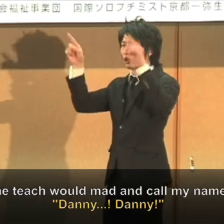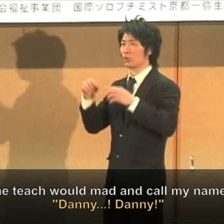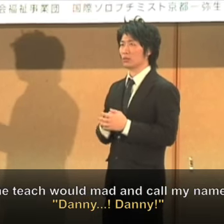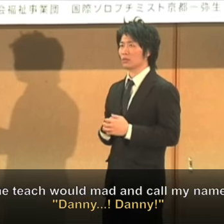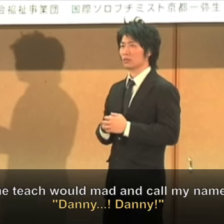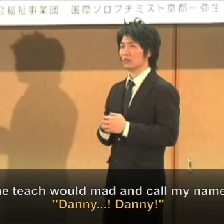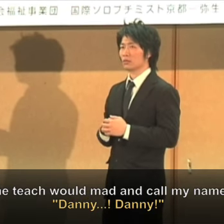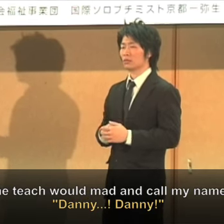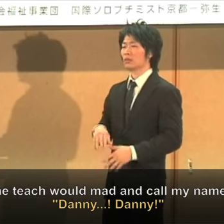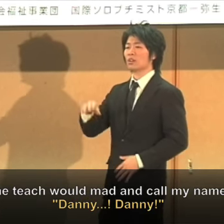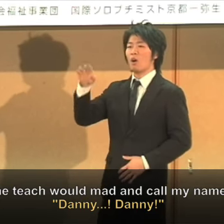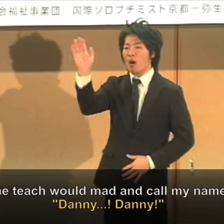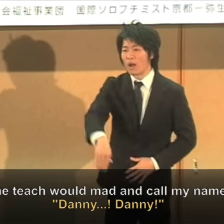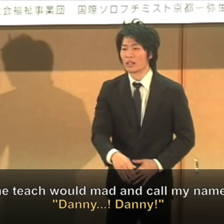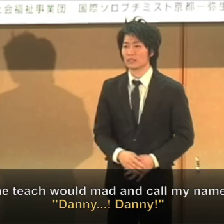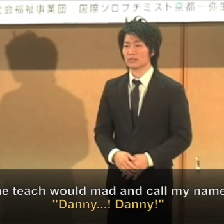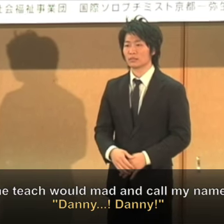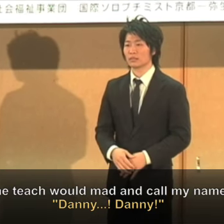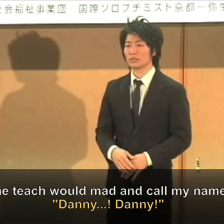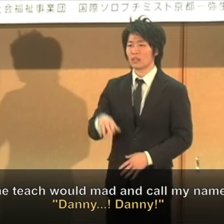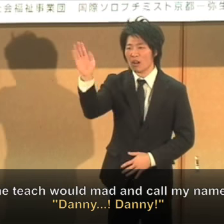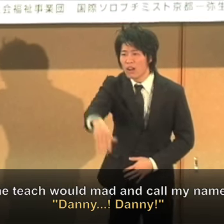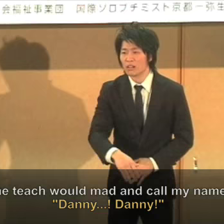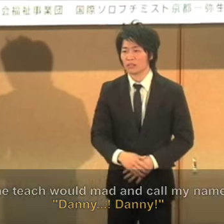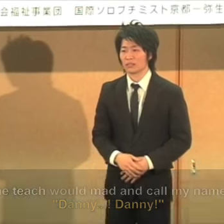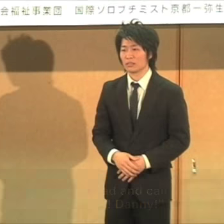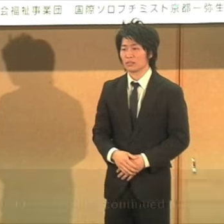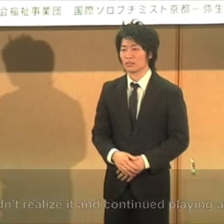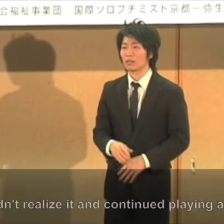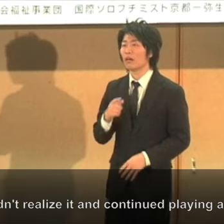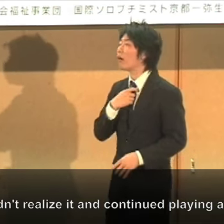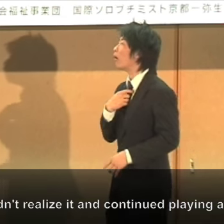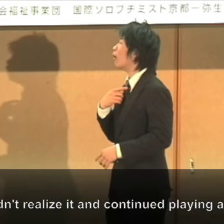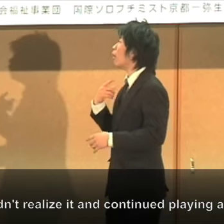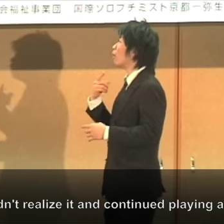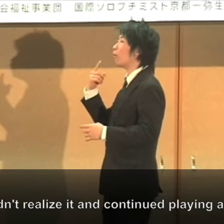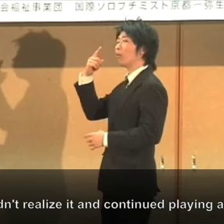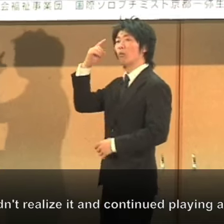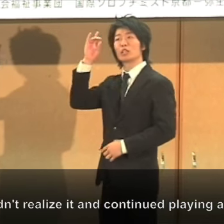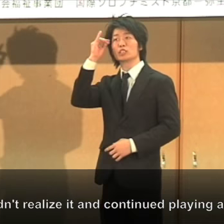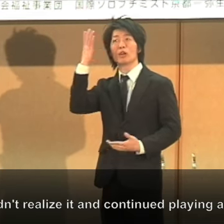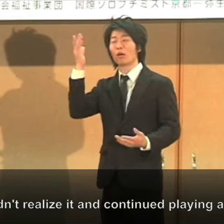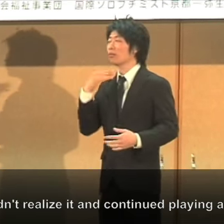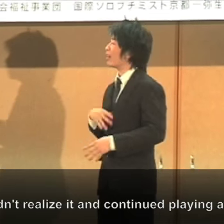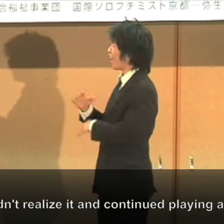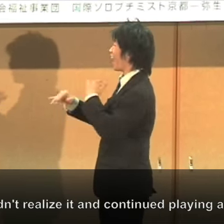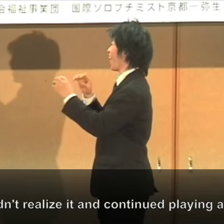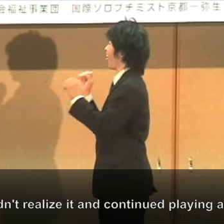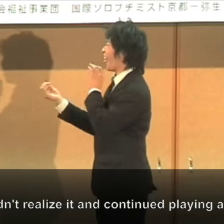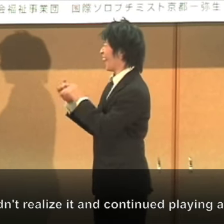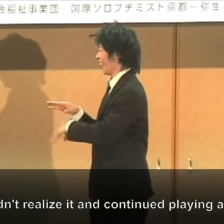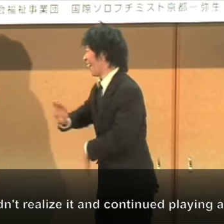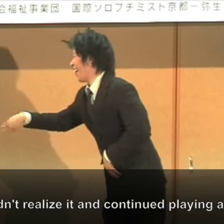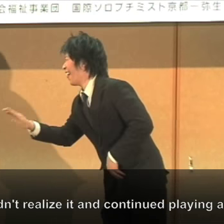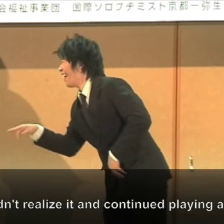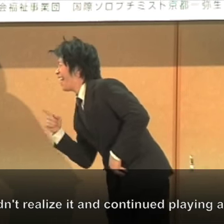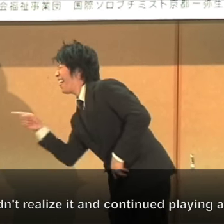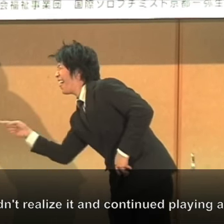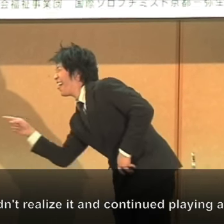怒るんですね。ダニーダニーと呼ぶけれども気づかない。ずっとおしゃべりしてて、もう冗